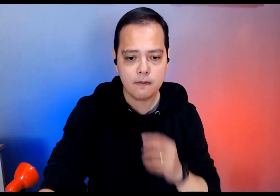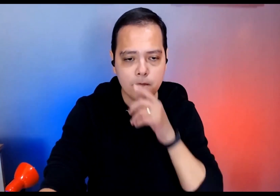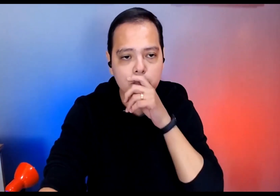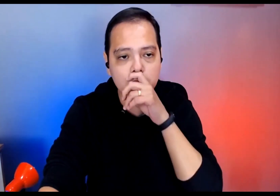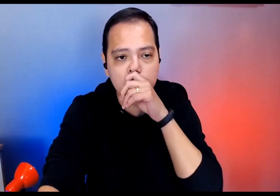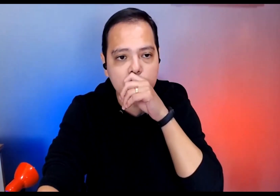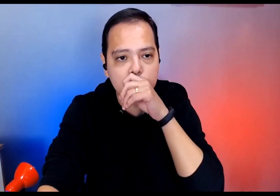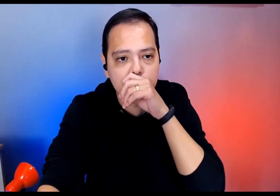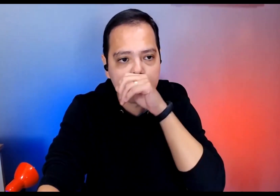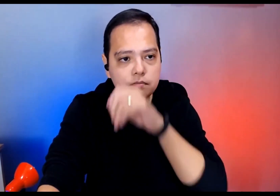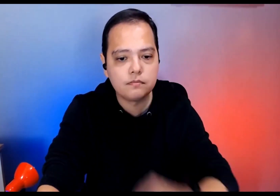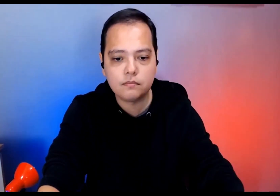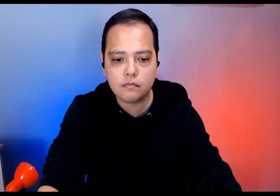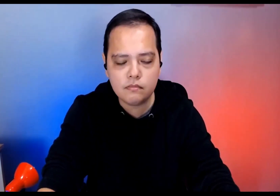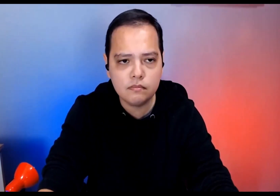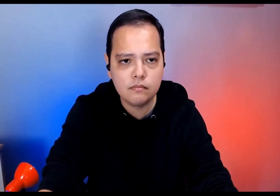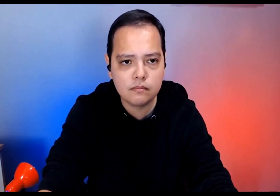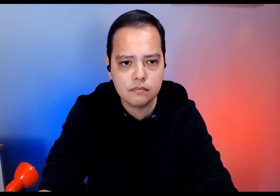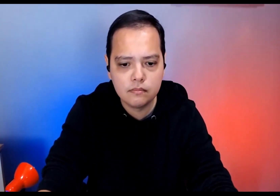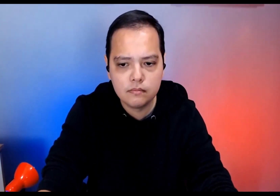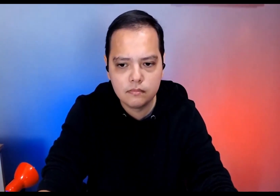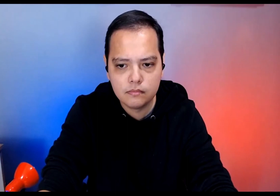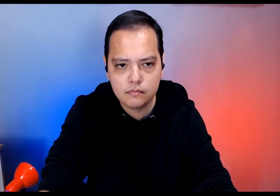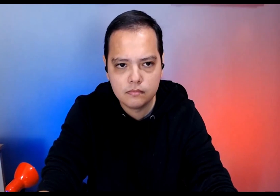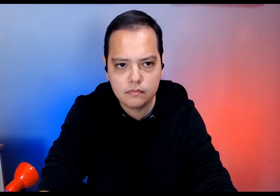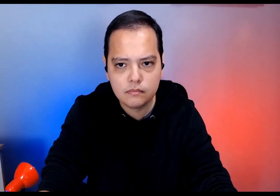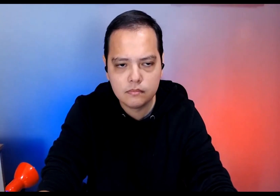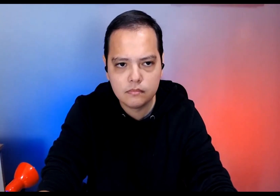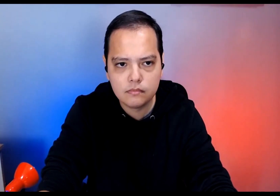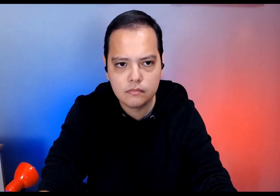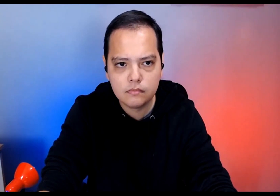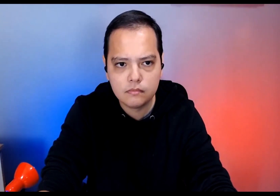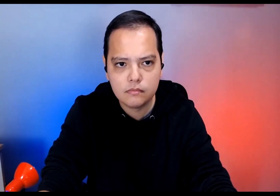É da Akari. Ela está perguntando como faz para entender os surdos.